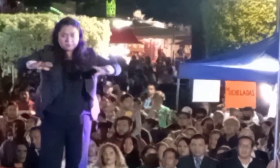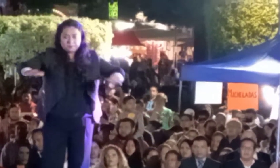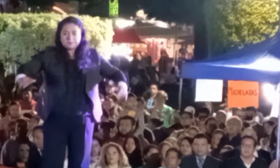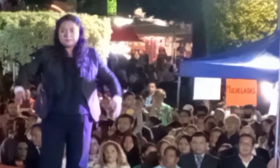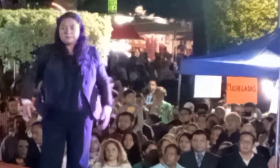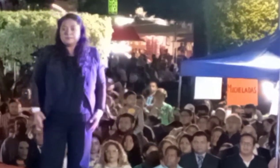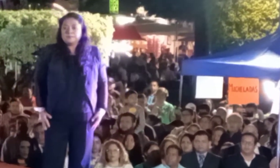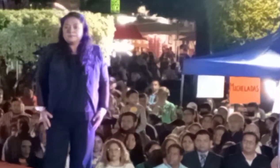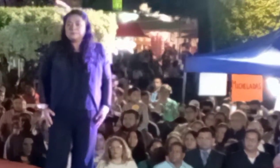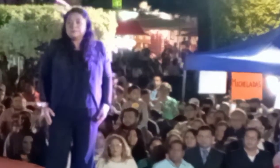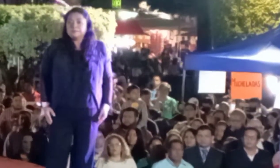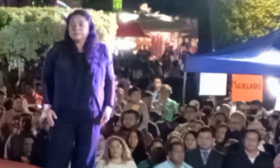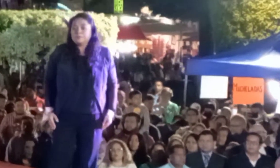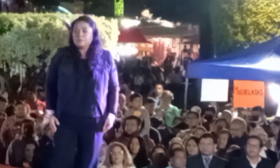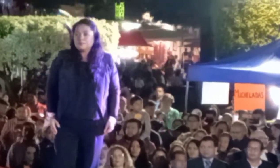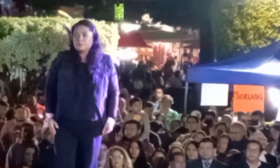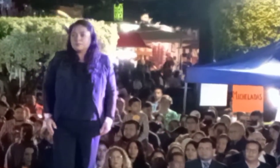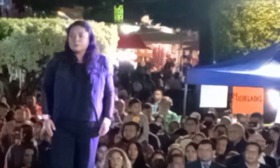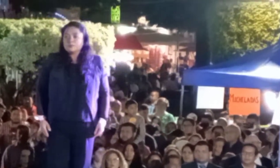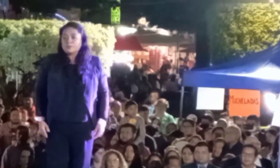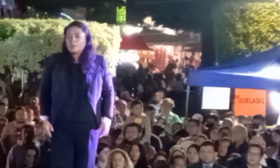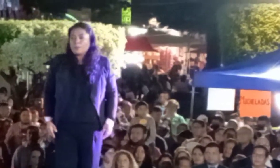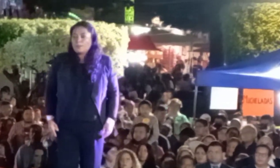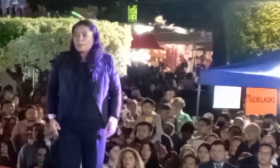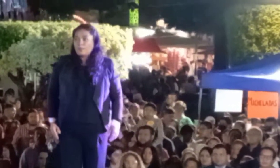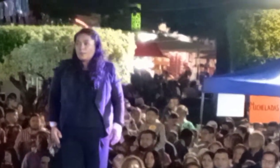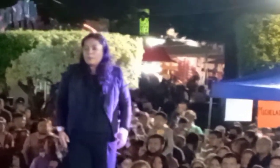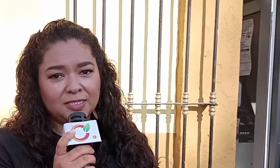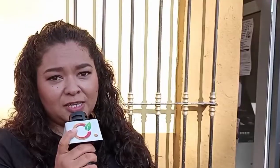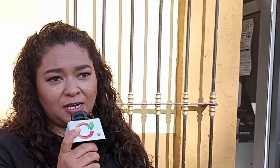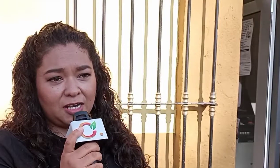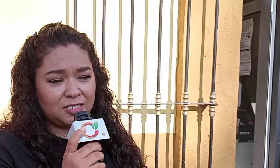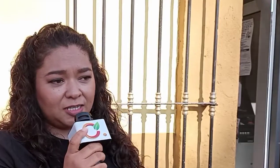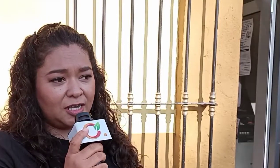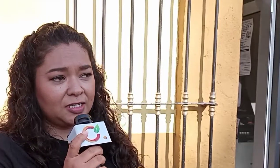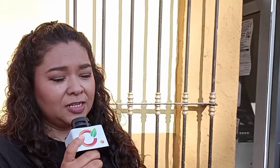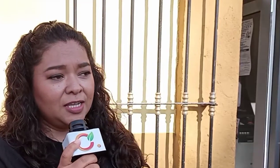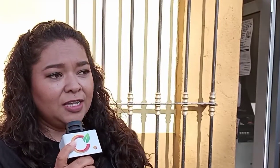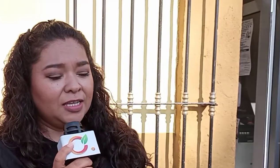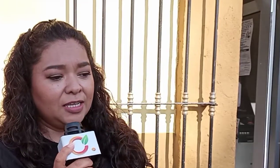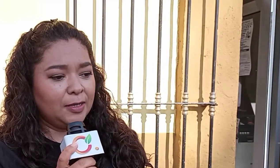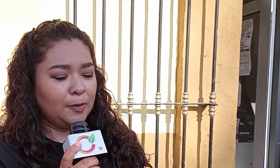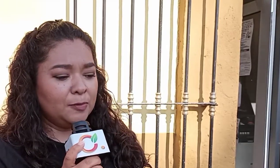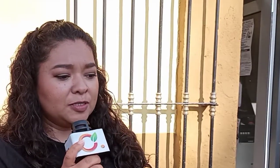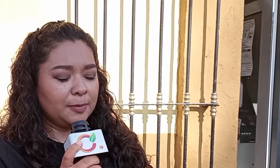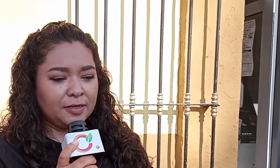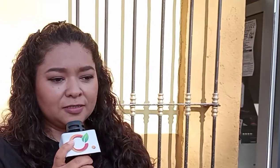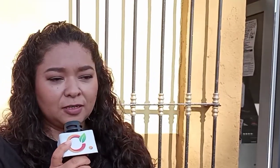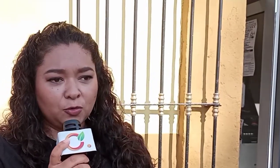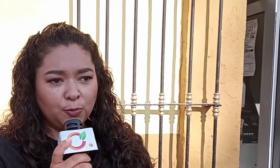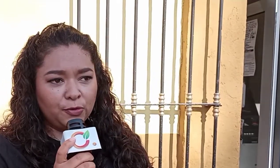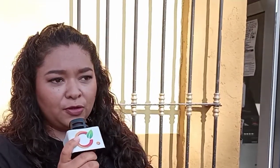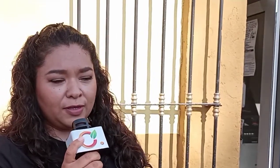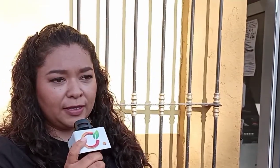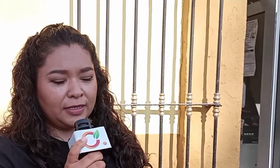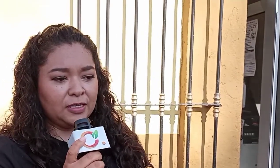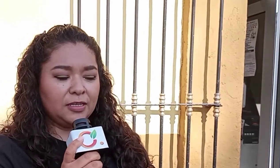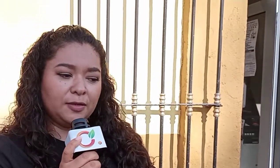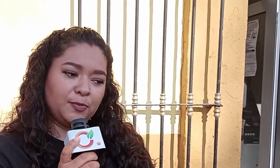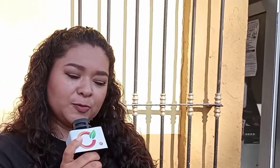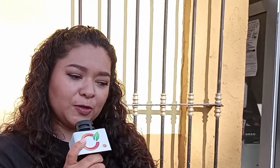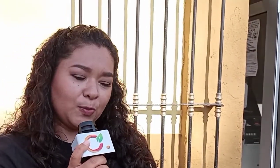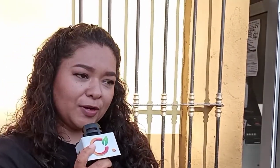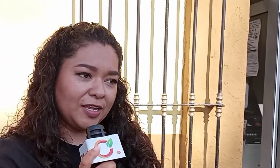docentes principalmente y padres, madres de familia que se quieran acercar. Vamos a abrir este grupo